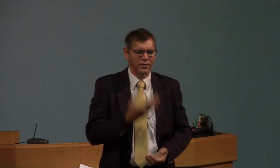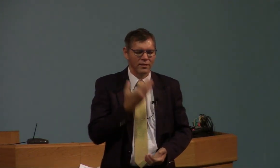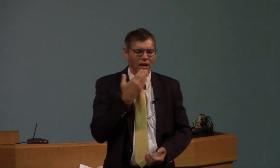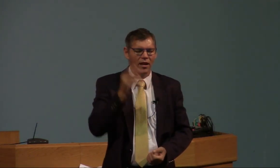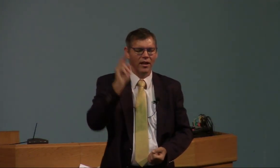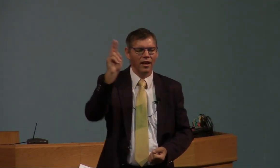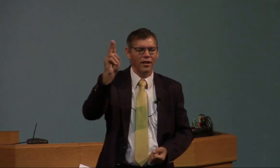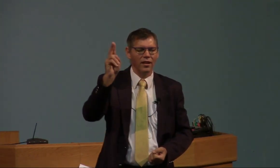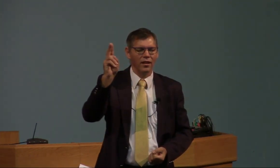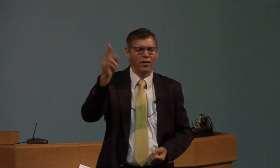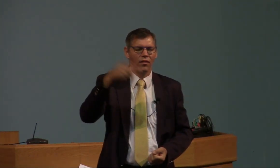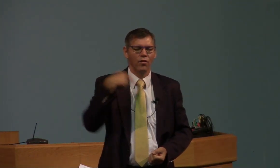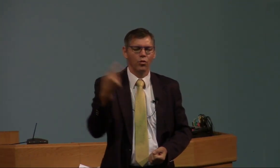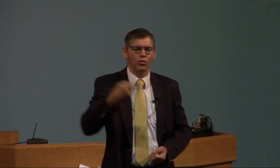Dankie dat u ons roep,